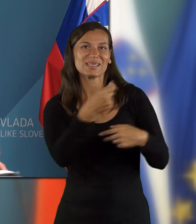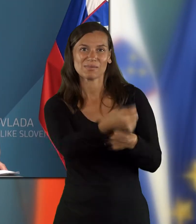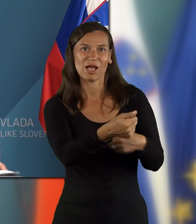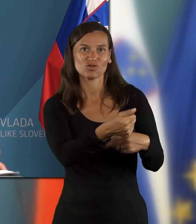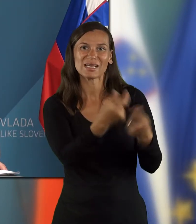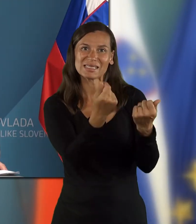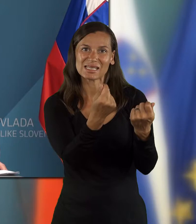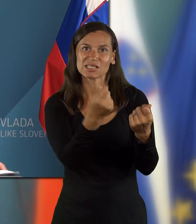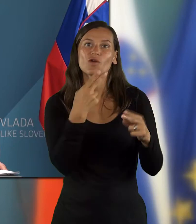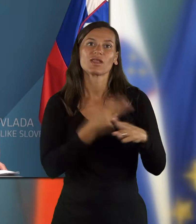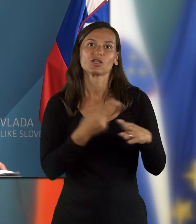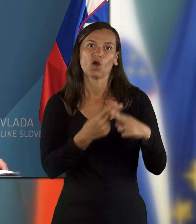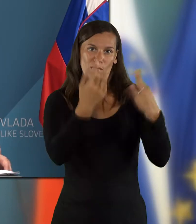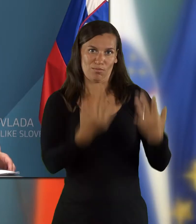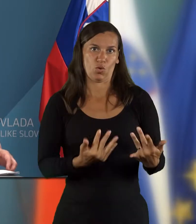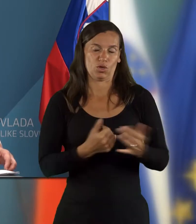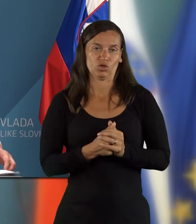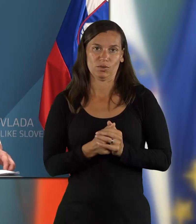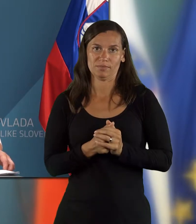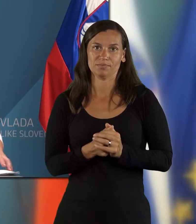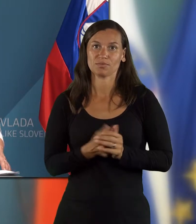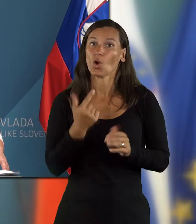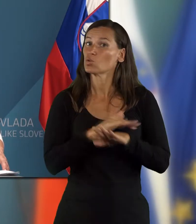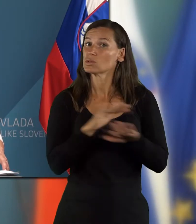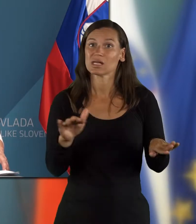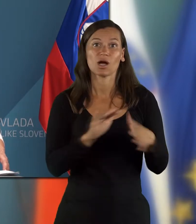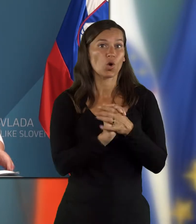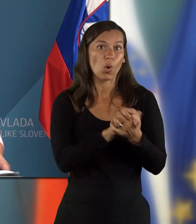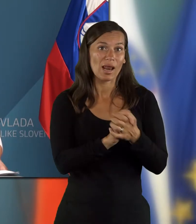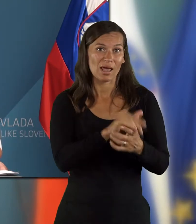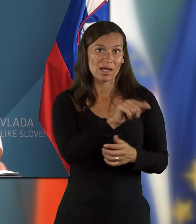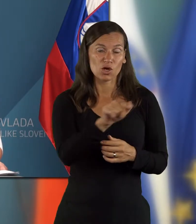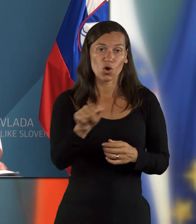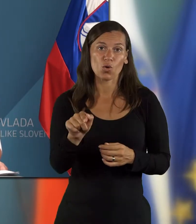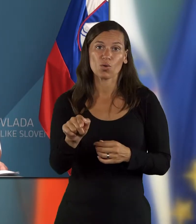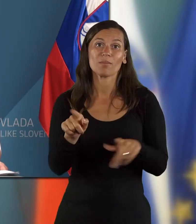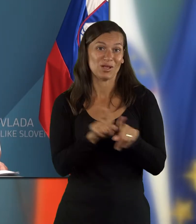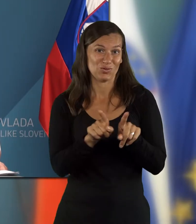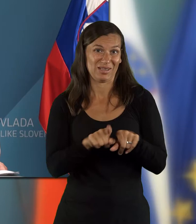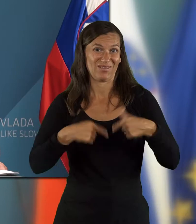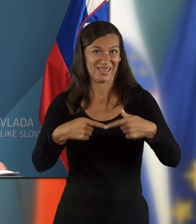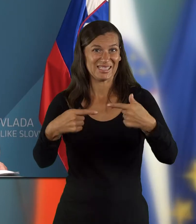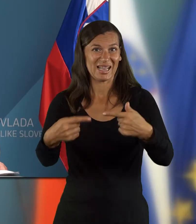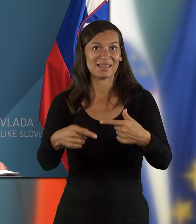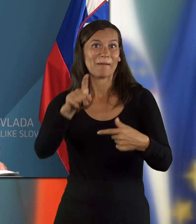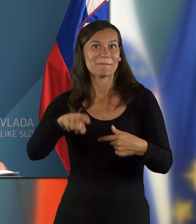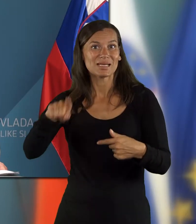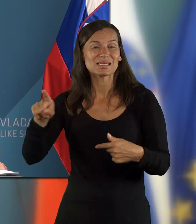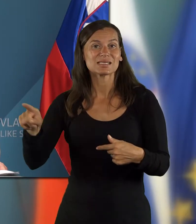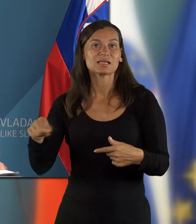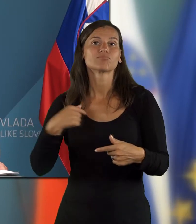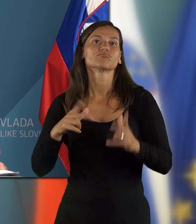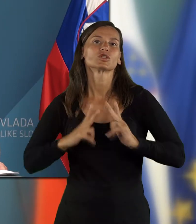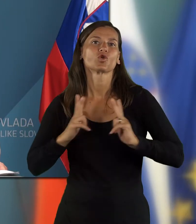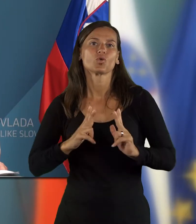v državni proračun. Od vseh kolegov pa seveda tudi v naslednjih mesecih